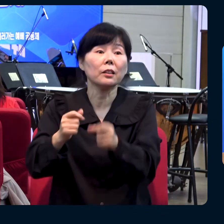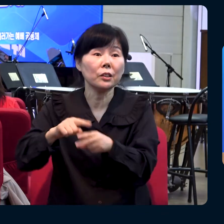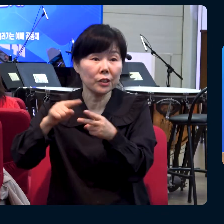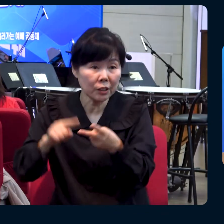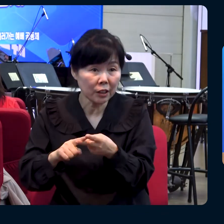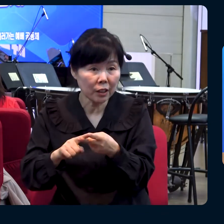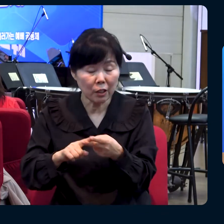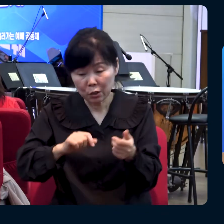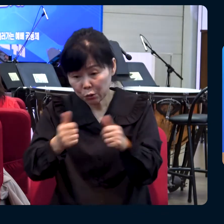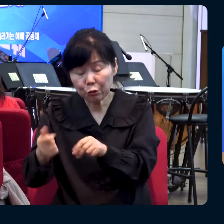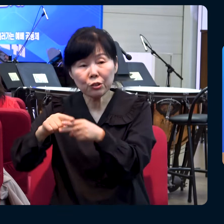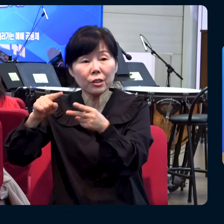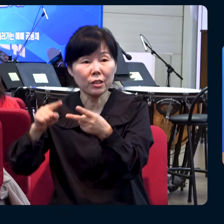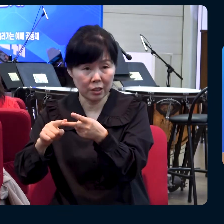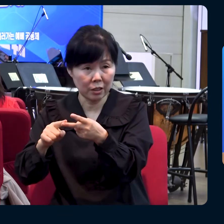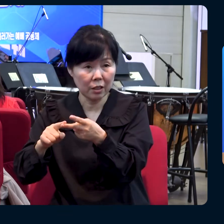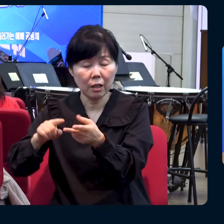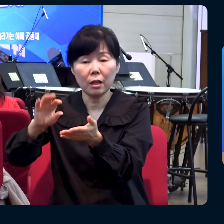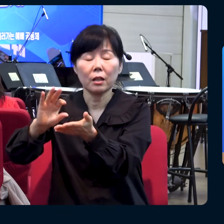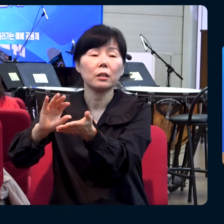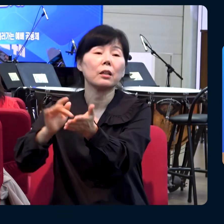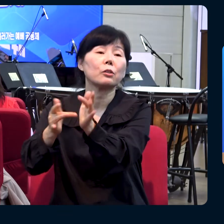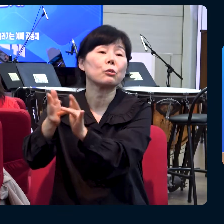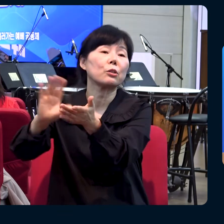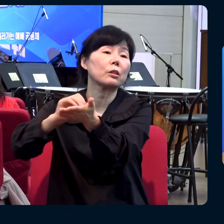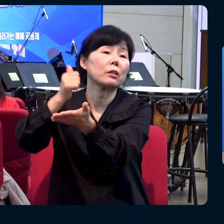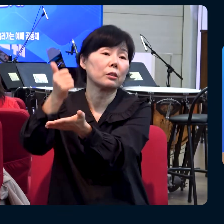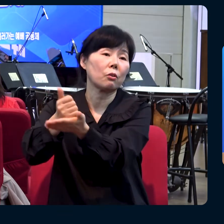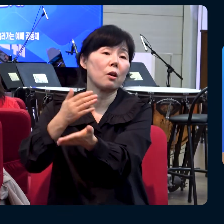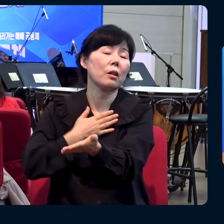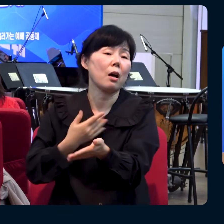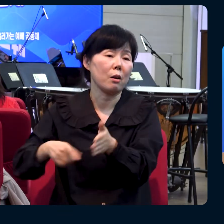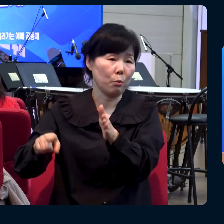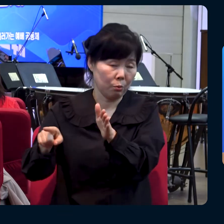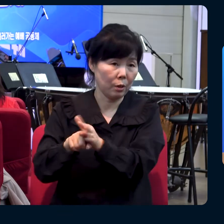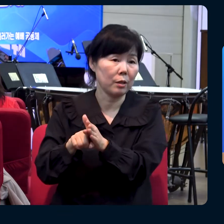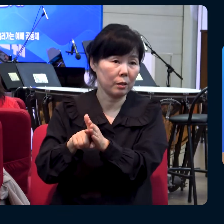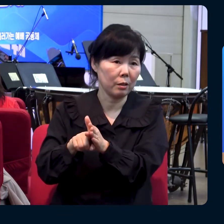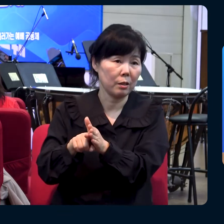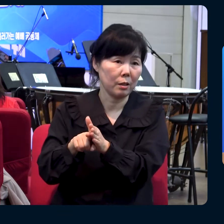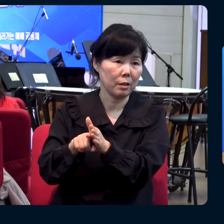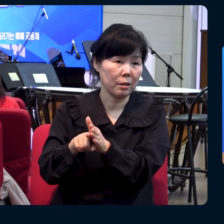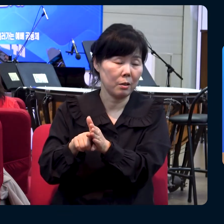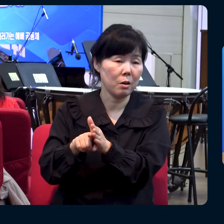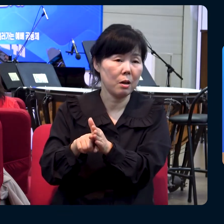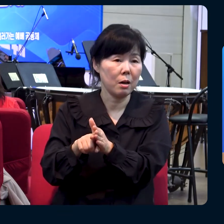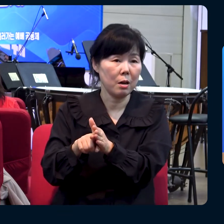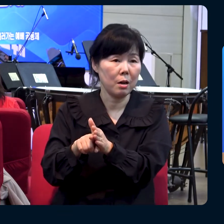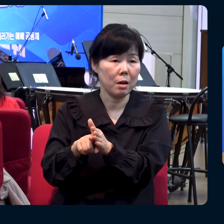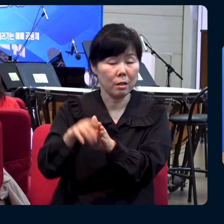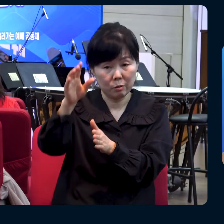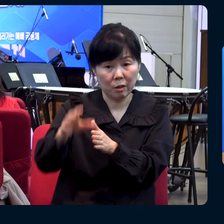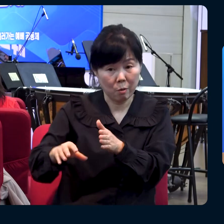그리스도가 나를 위해 나를 통해 존귀하게 되기를 원하노라. 이 믿음으로 무장되는 교회가 되길